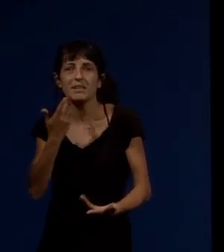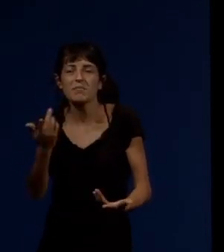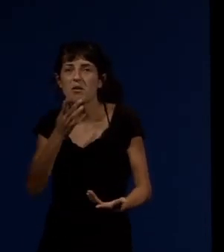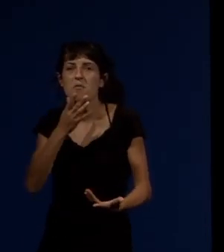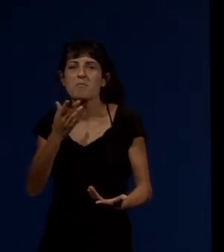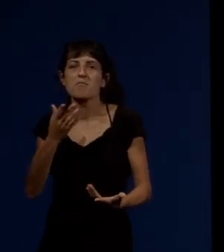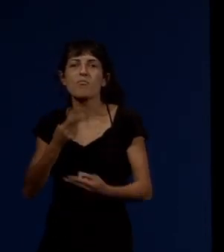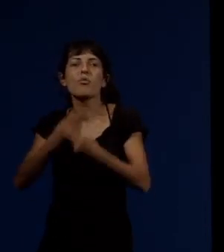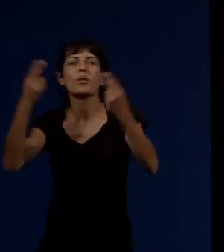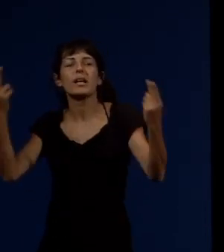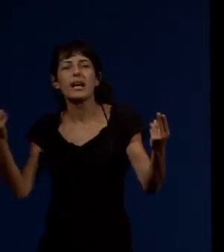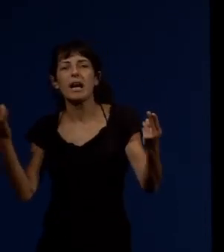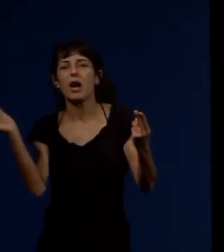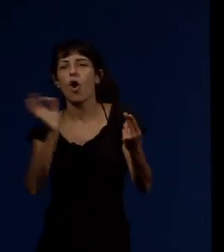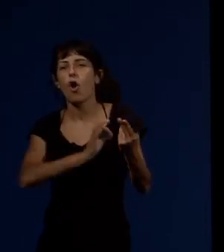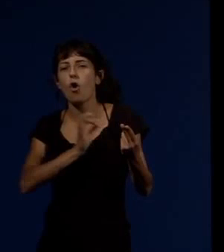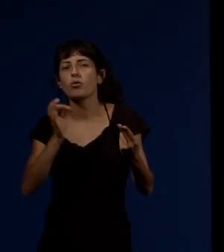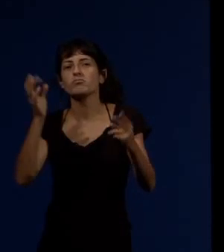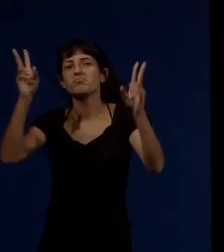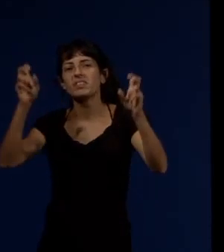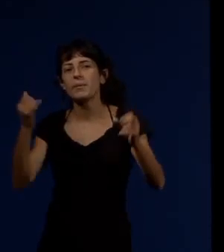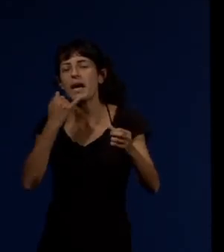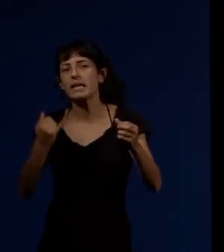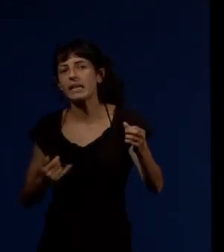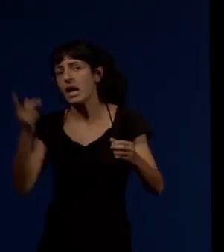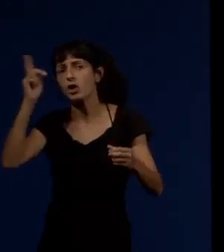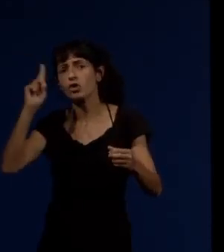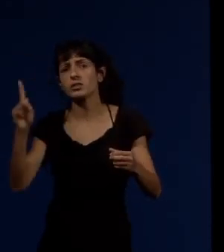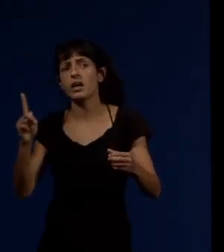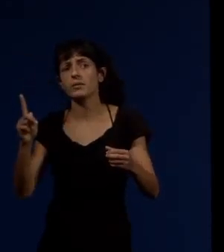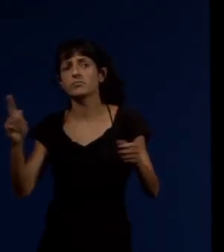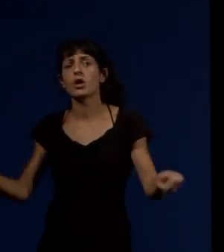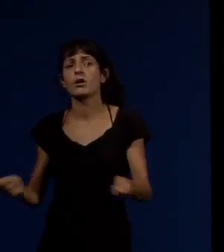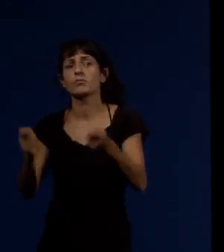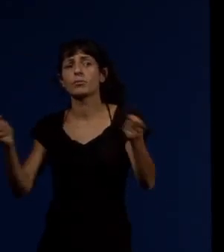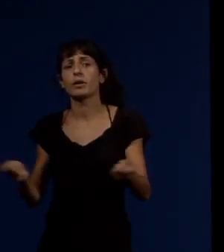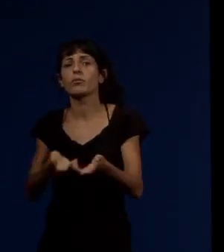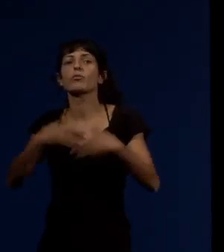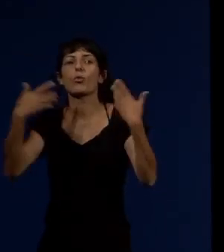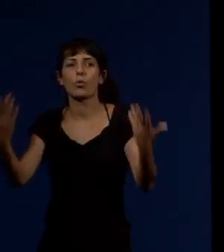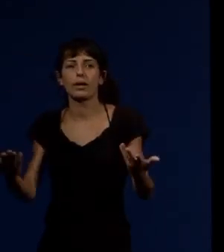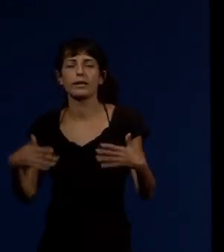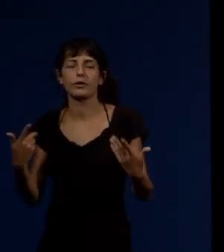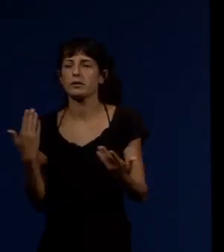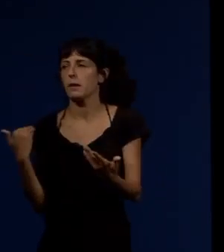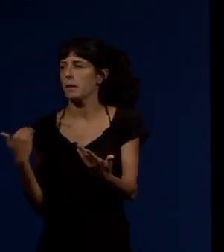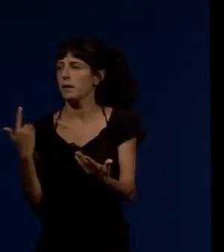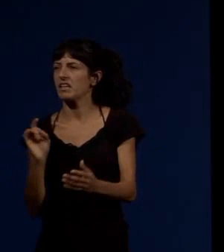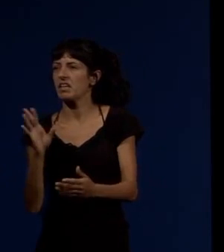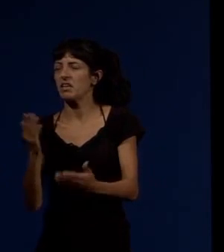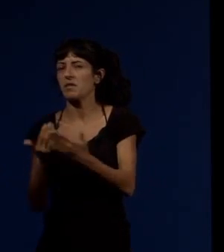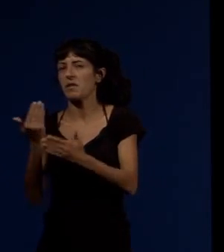publicar os lotes de enerxía que iban sacar a concurso. Pedimos inmediatamente, pois hai como 15 días,